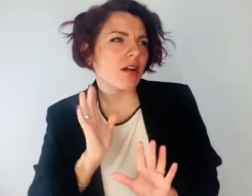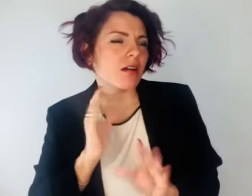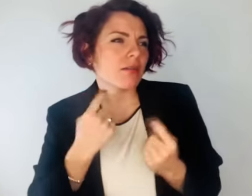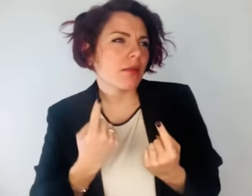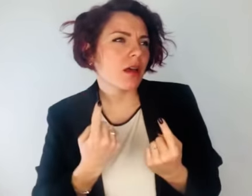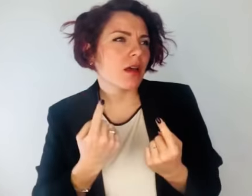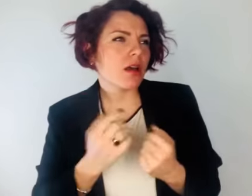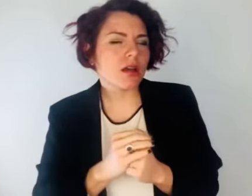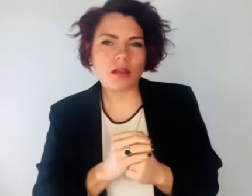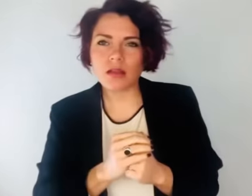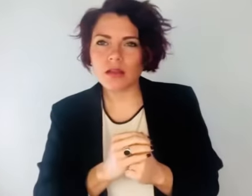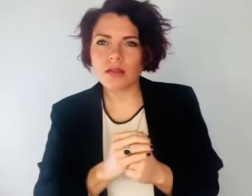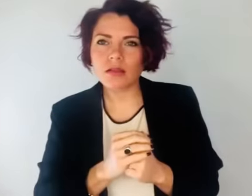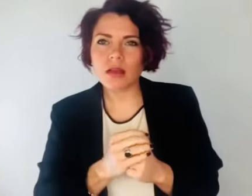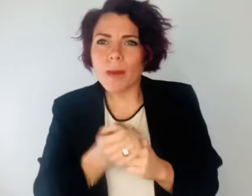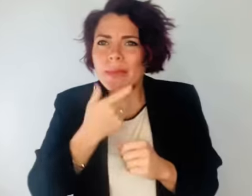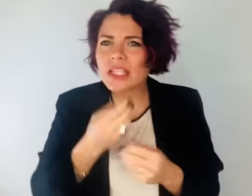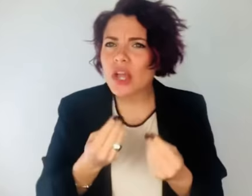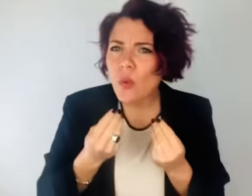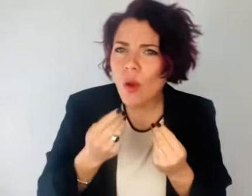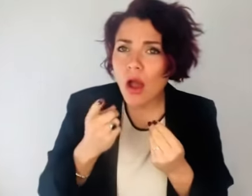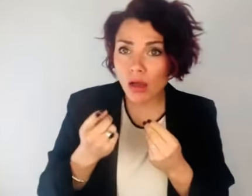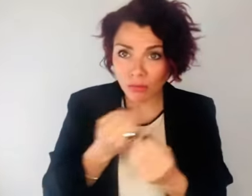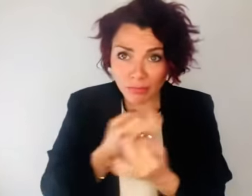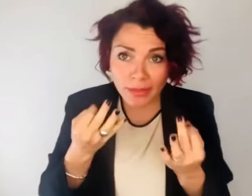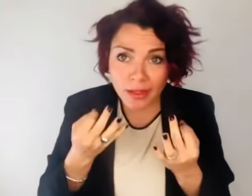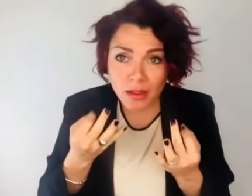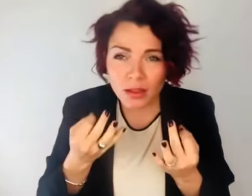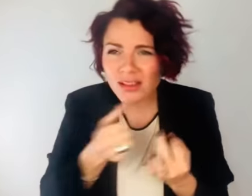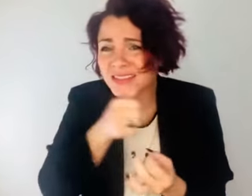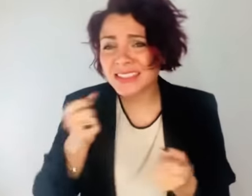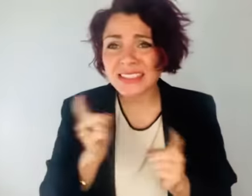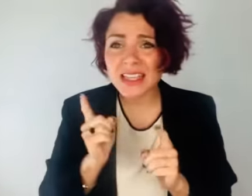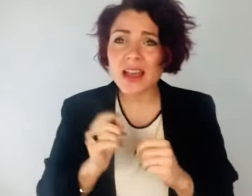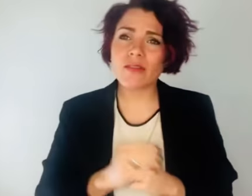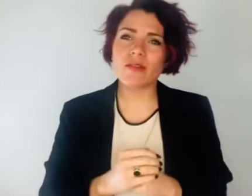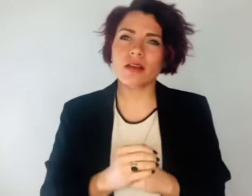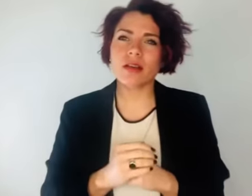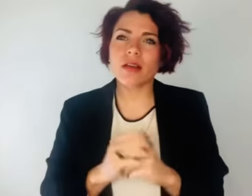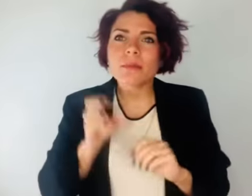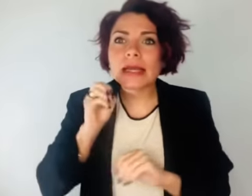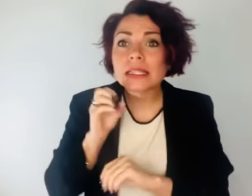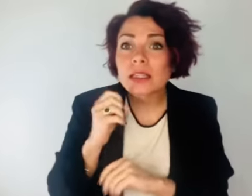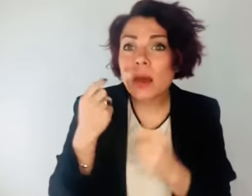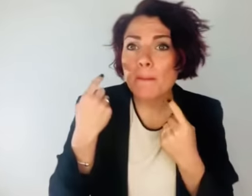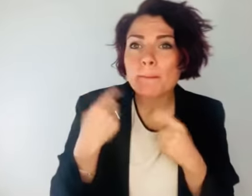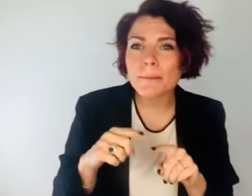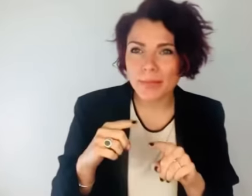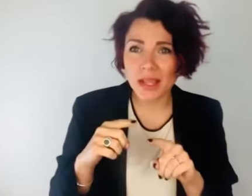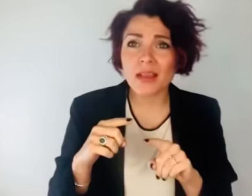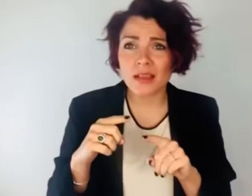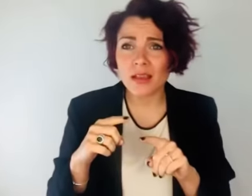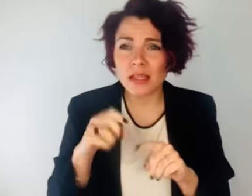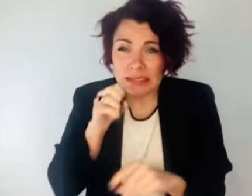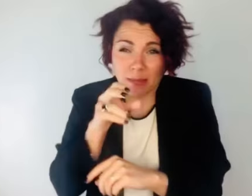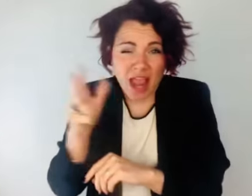no perché sto male quando prendi allora questa medicina quando stai bene purtroppo questo insegnamento